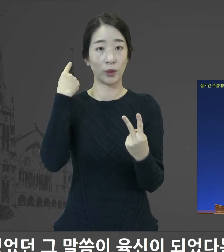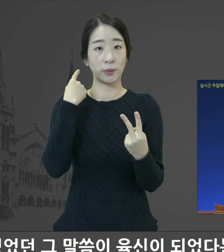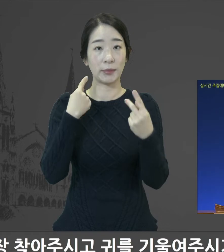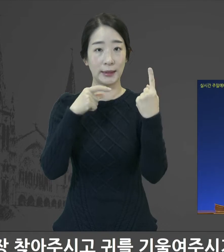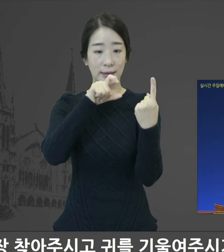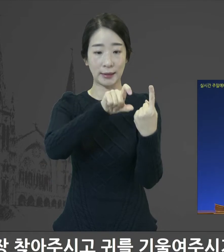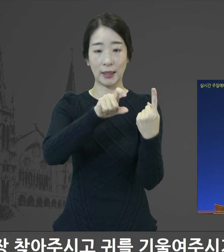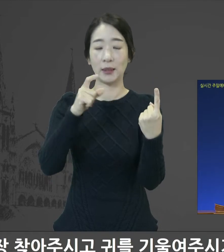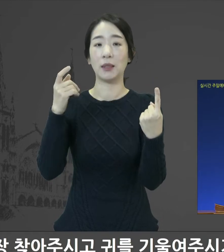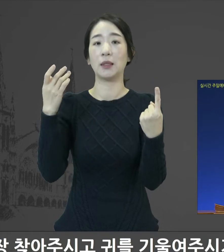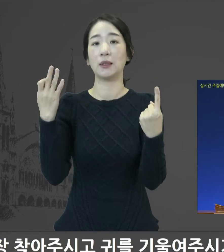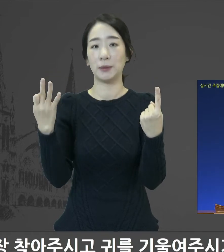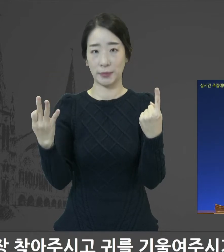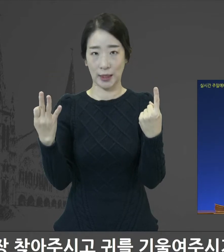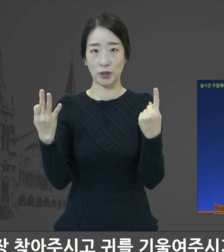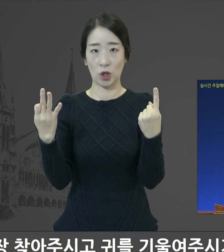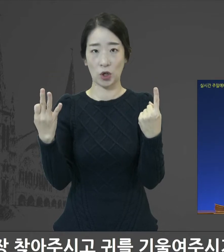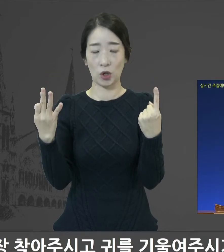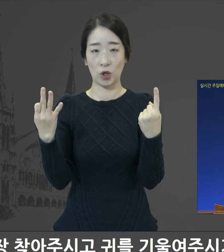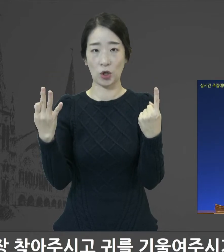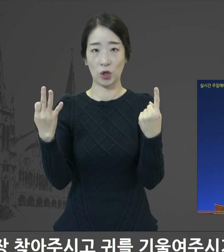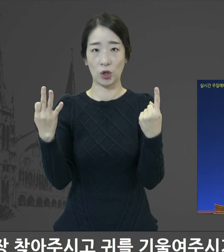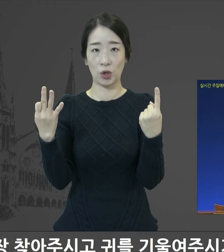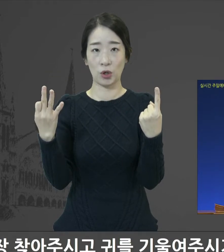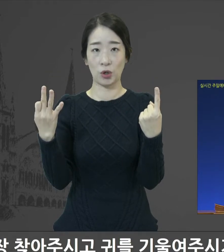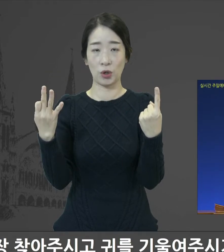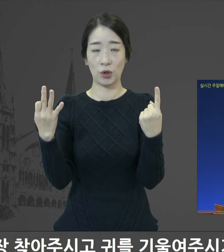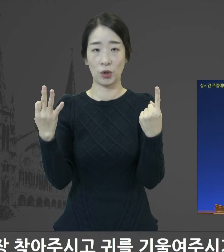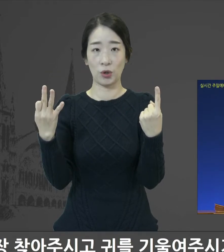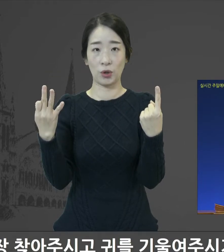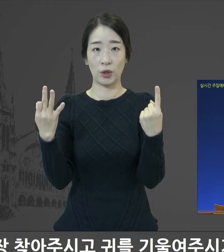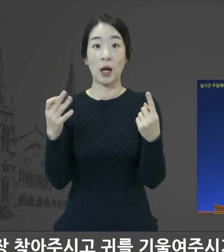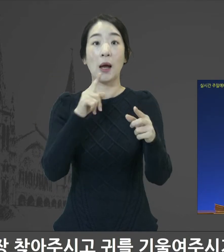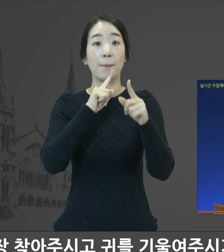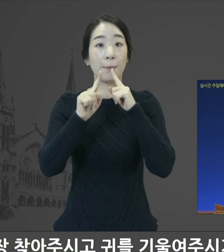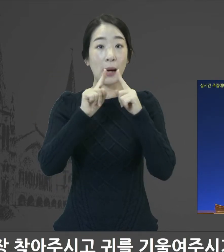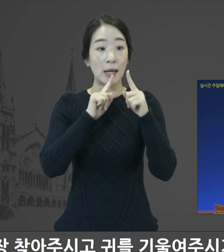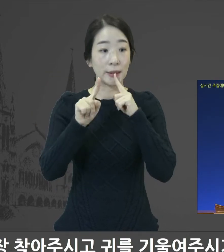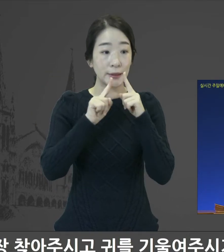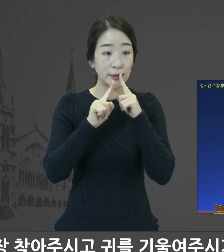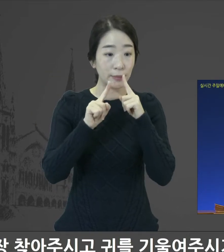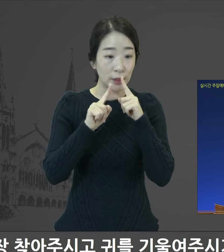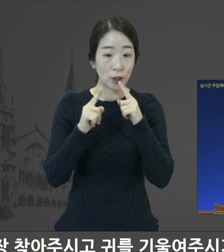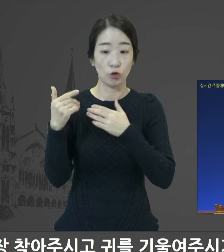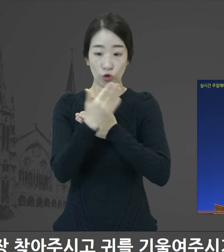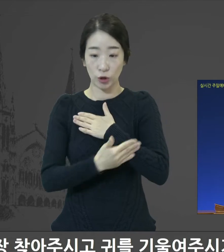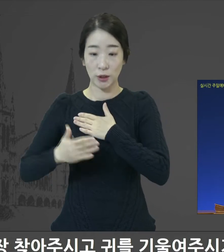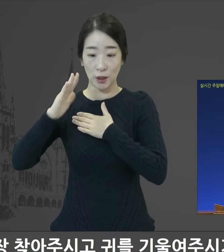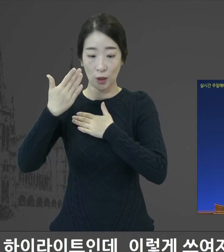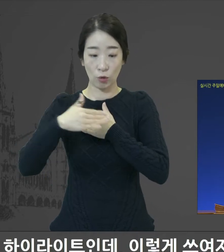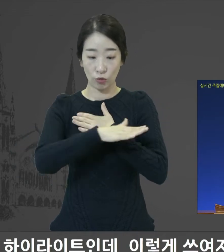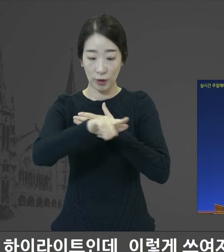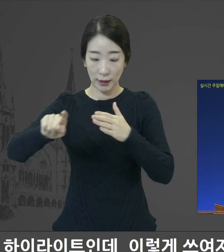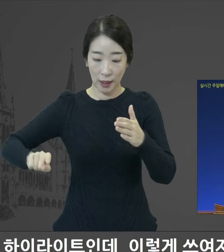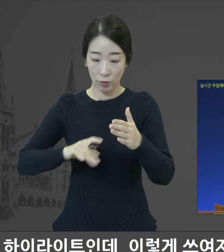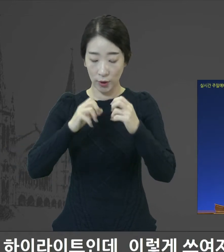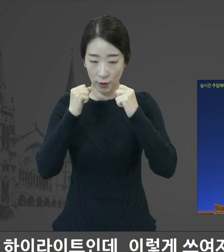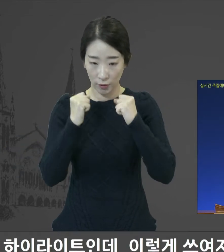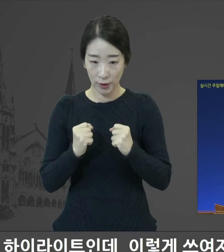하이라이트인데 요한복음 1장 14절에는 이렇게 쓰여져 있습니다. 말씀이 육신이 되어 우리 가운데 거하심에 우리가